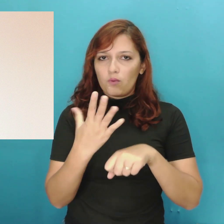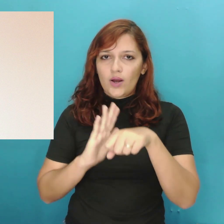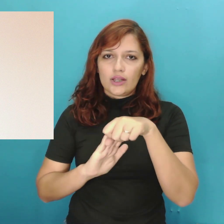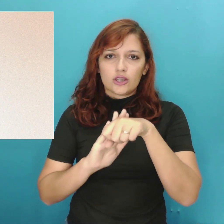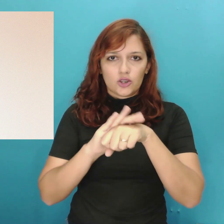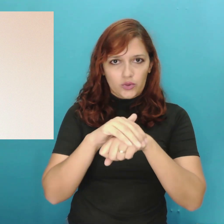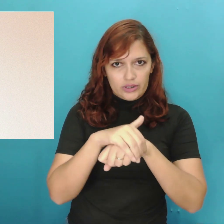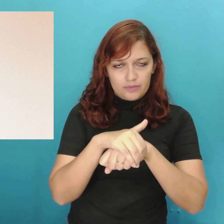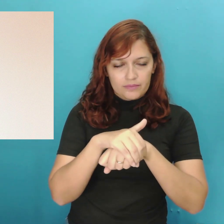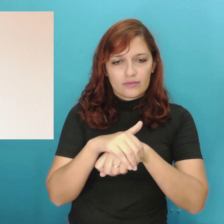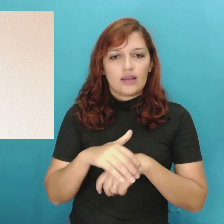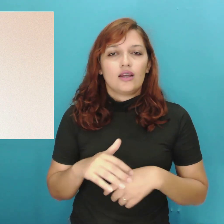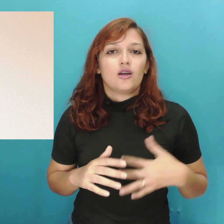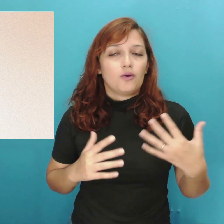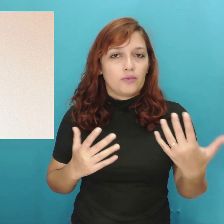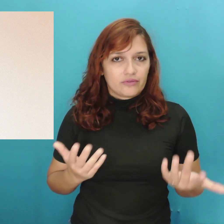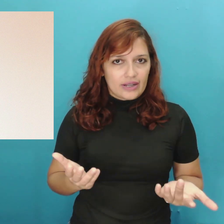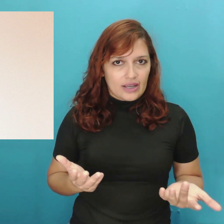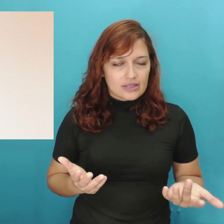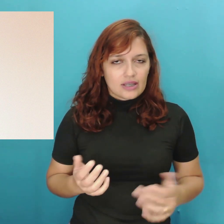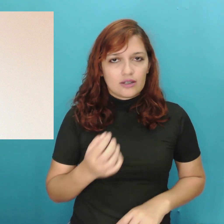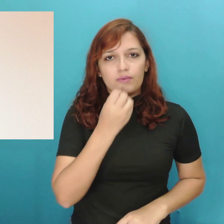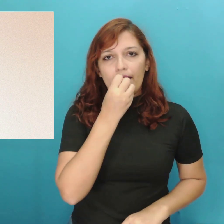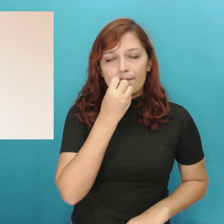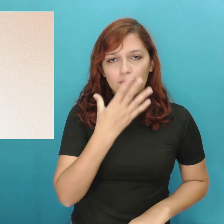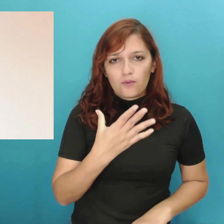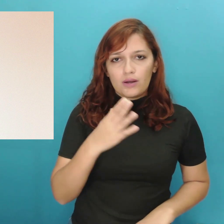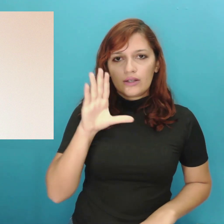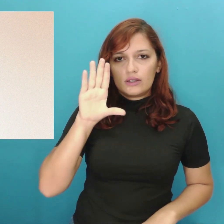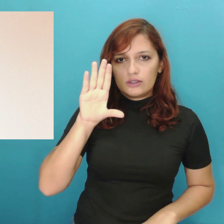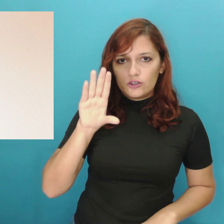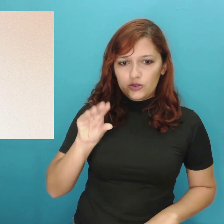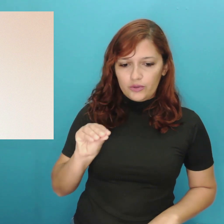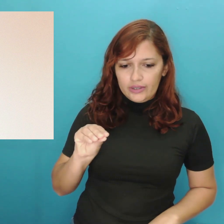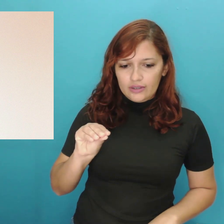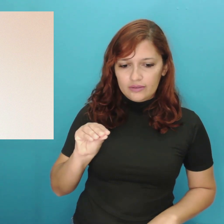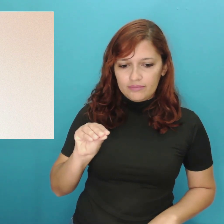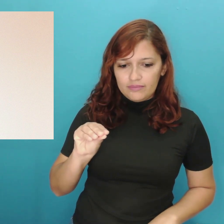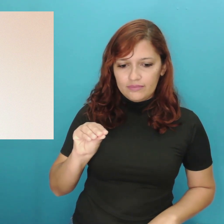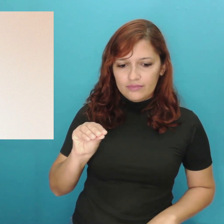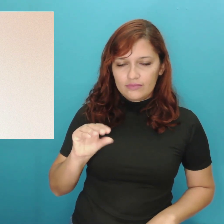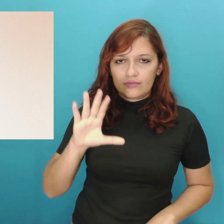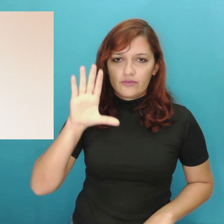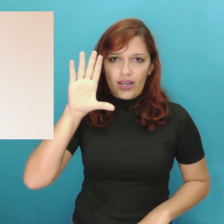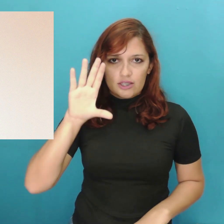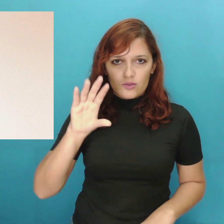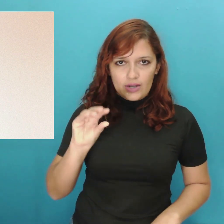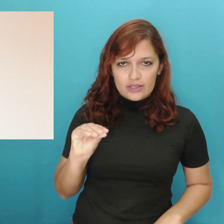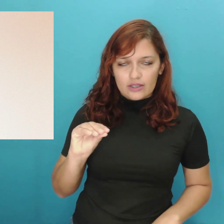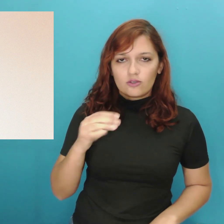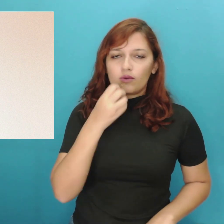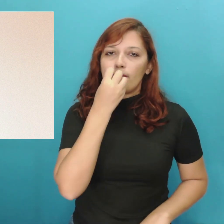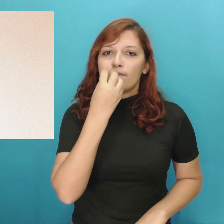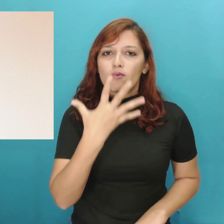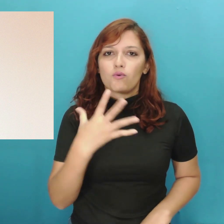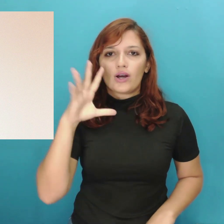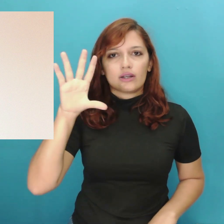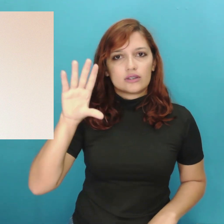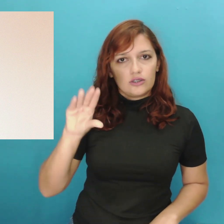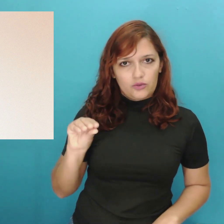Boa noite. Uma variação é boa noite. Tá escurecendo. Boa